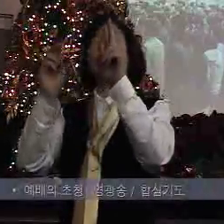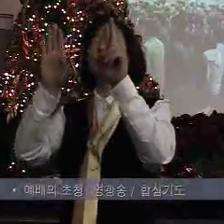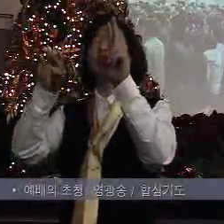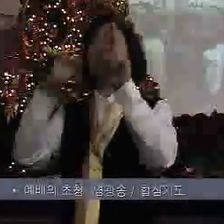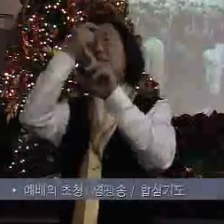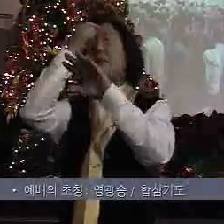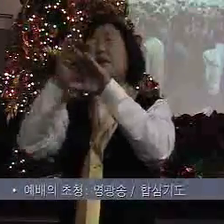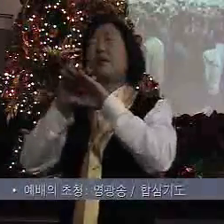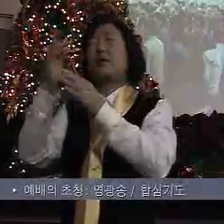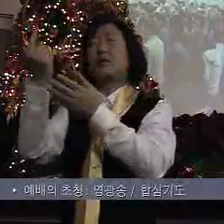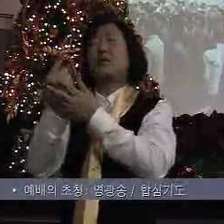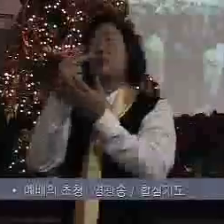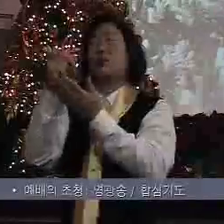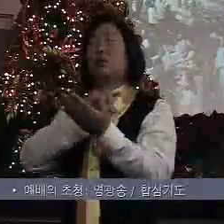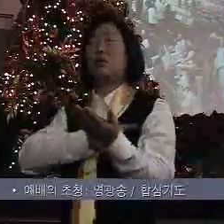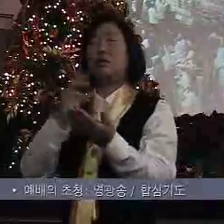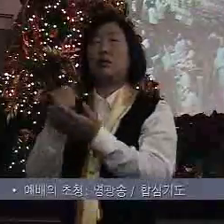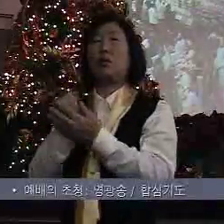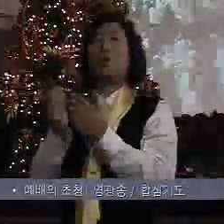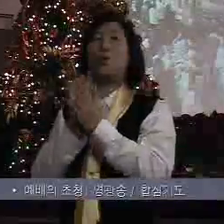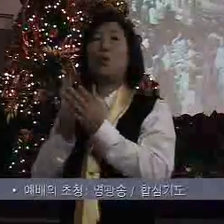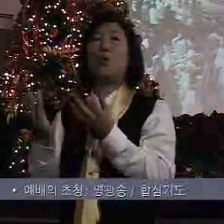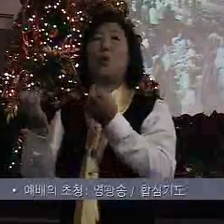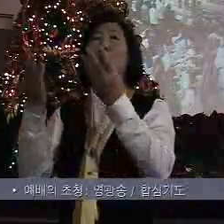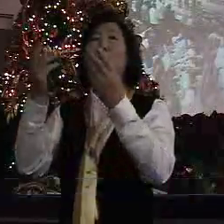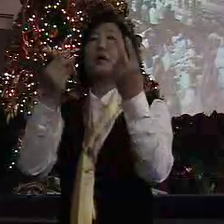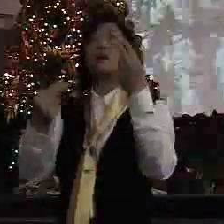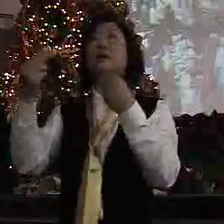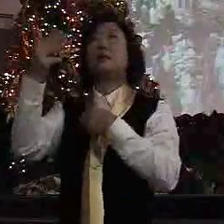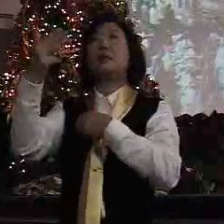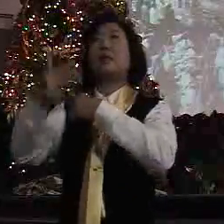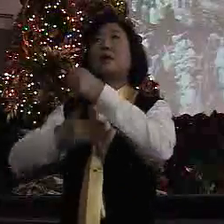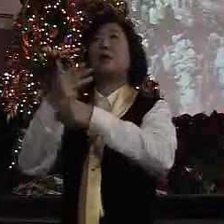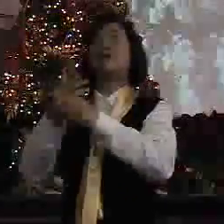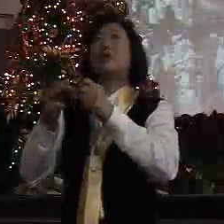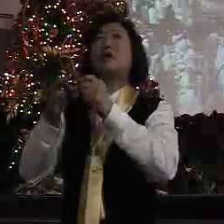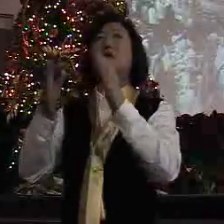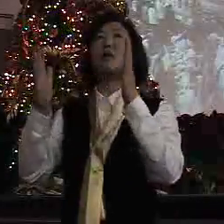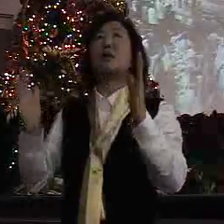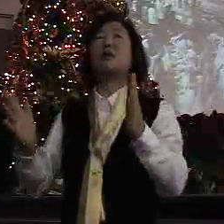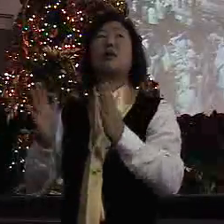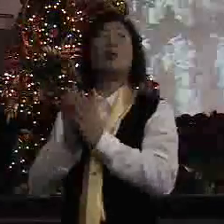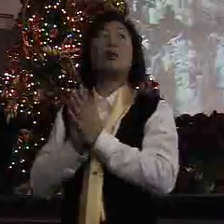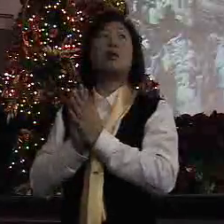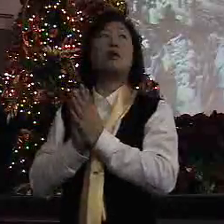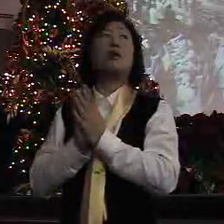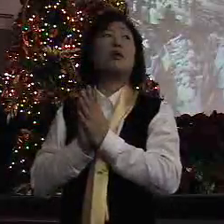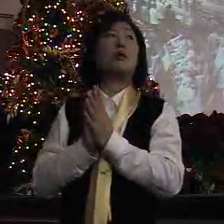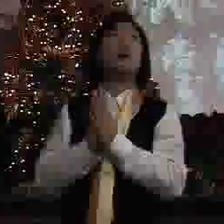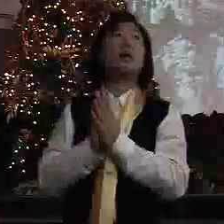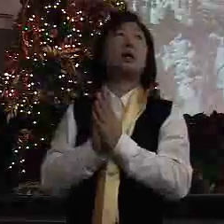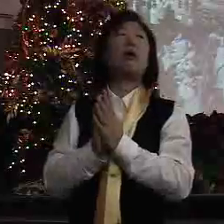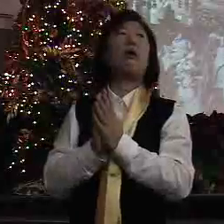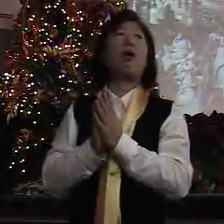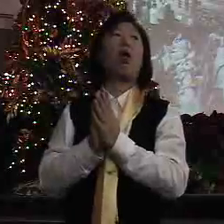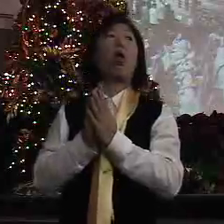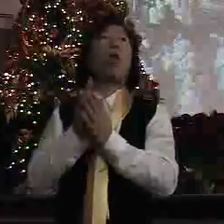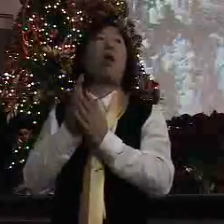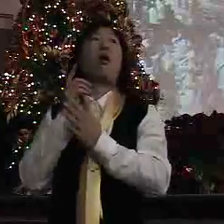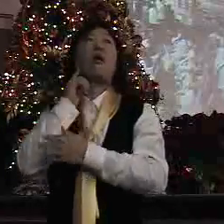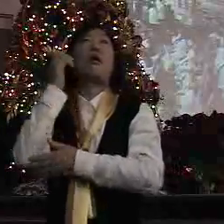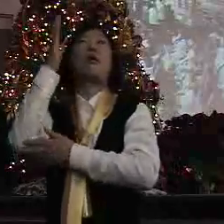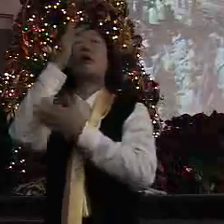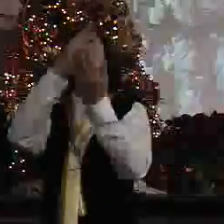기부 예배에 오신 여러분을 주님의 이름으로 환영합니다. 2008년도 한 해 동안 은혜를 채워주신 우리